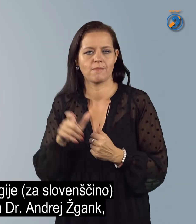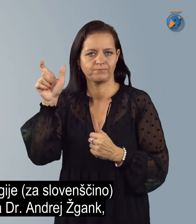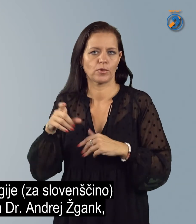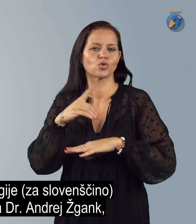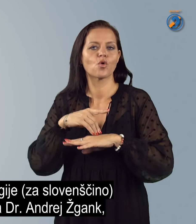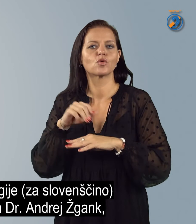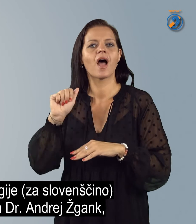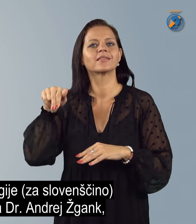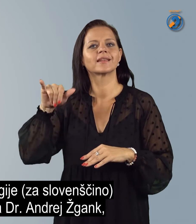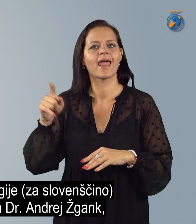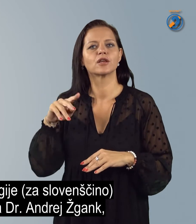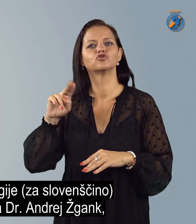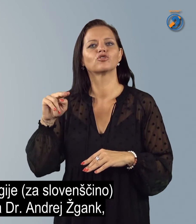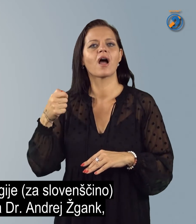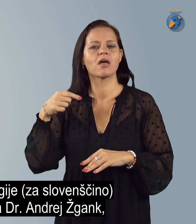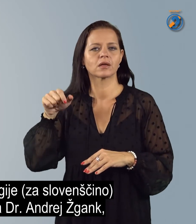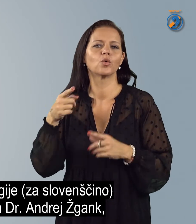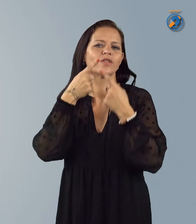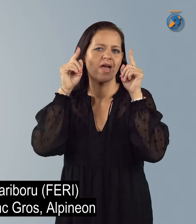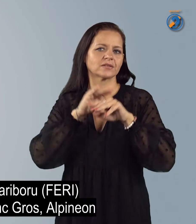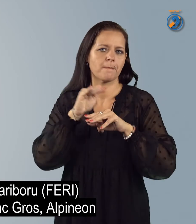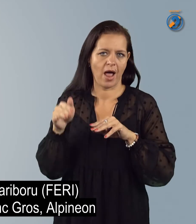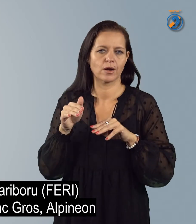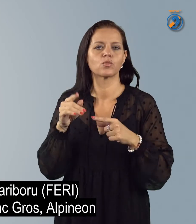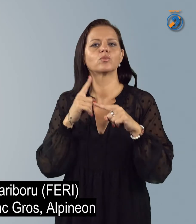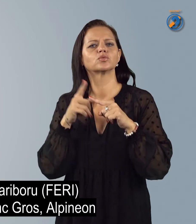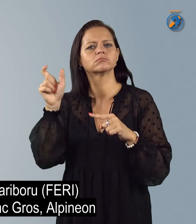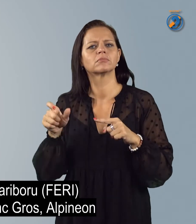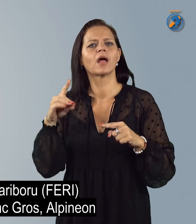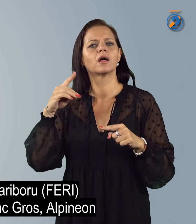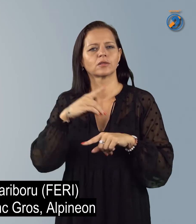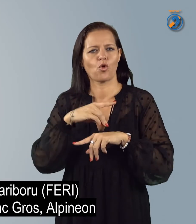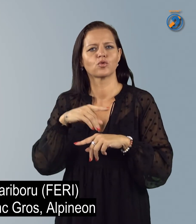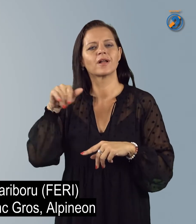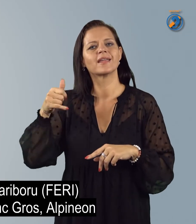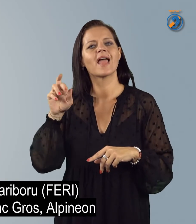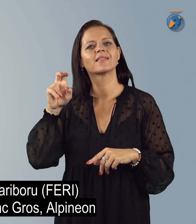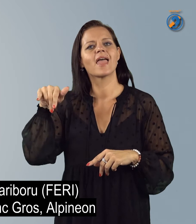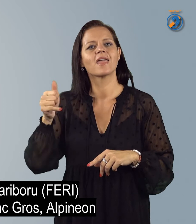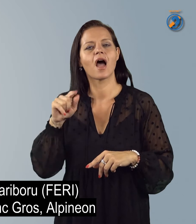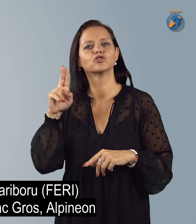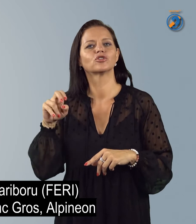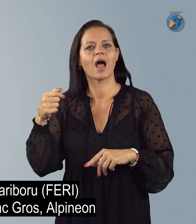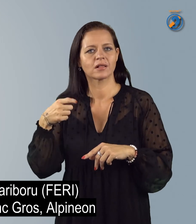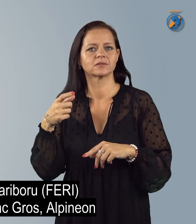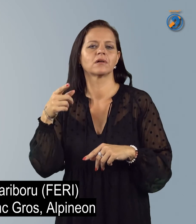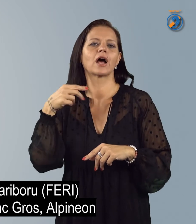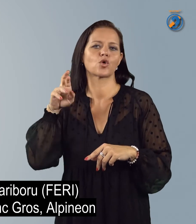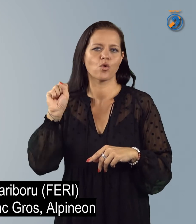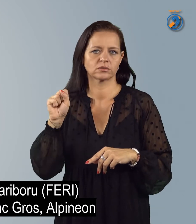uporaba. Dr. Andrej Žgank, Univerza v Mariboru. Doktorica Jerneja Žganc-Gros,